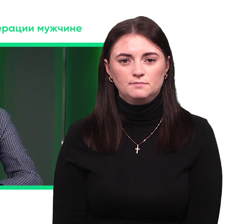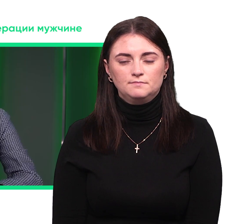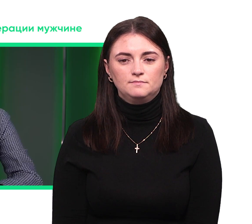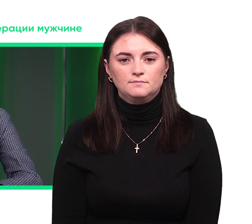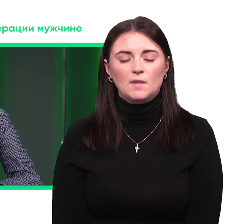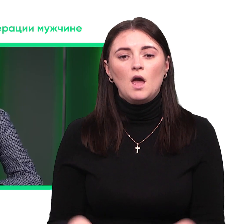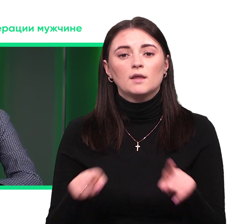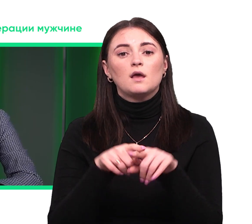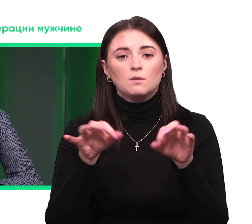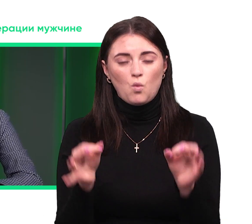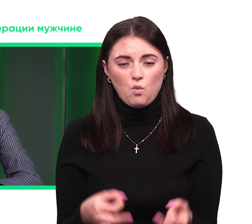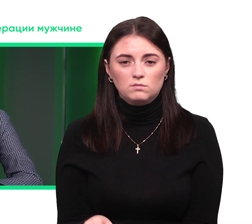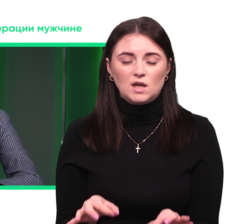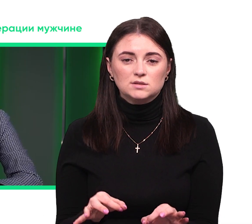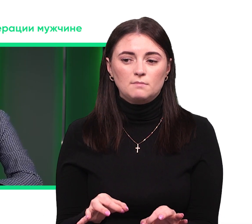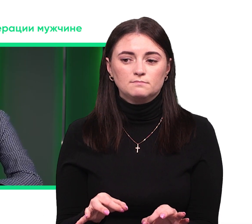Таким образом,